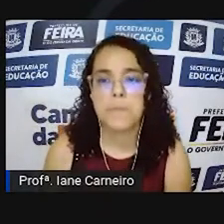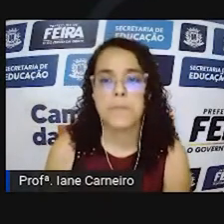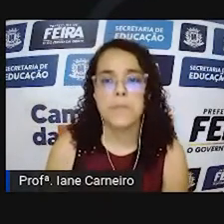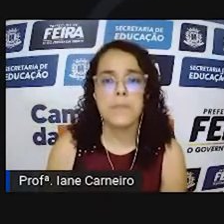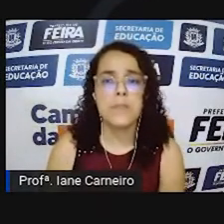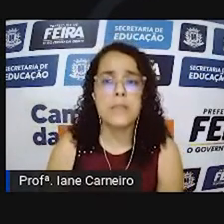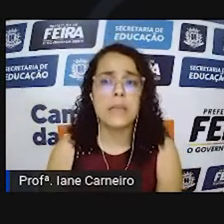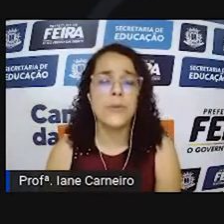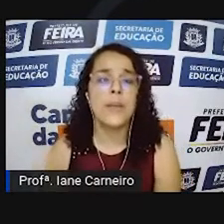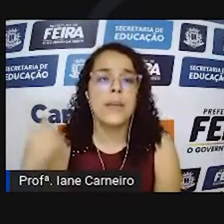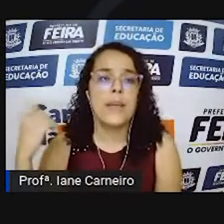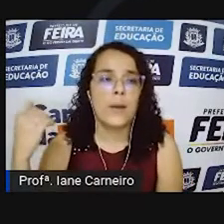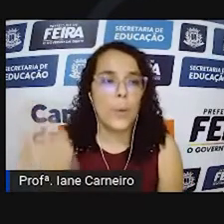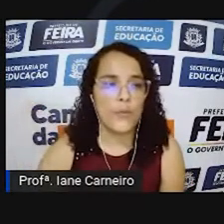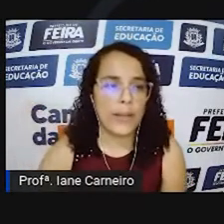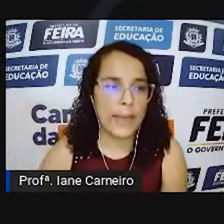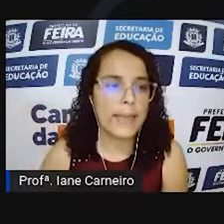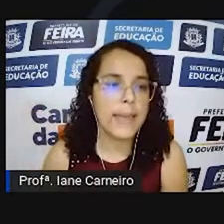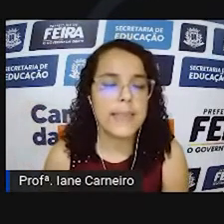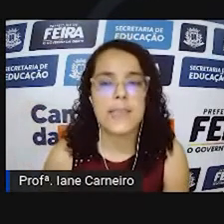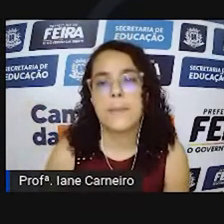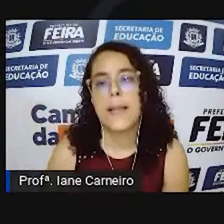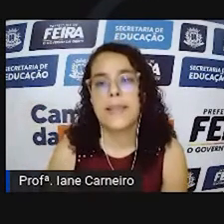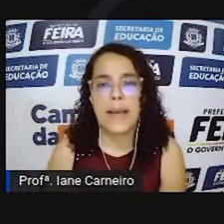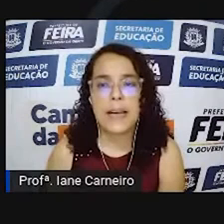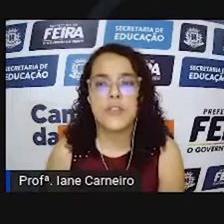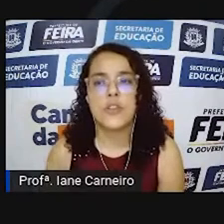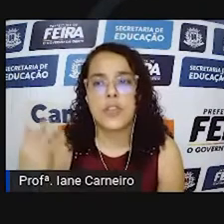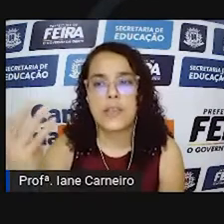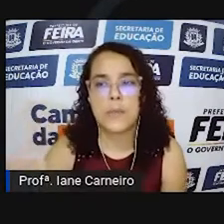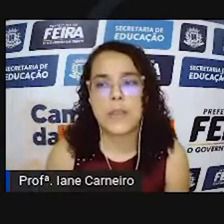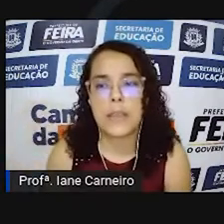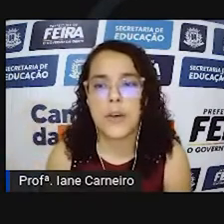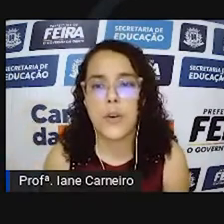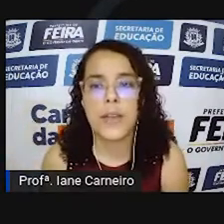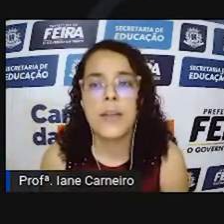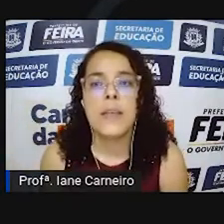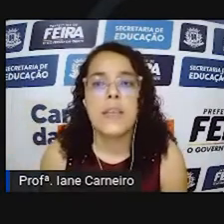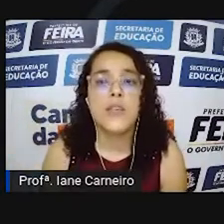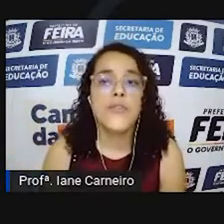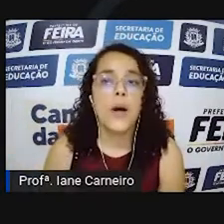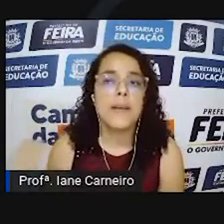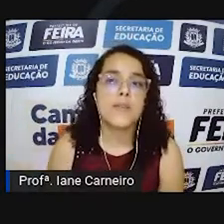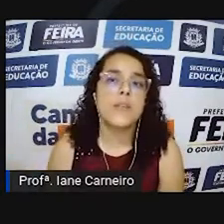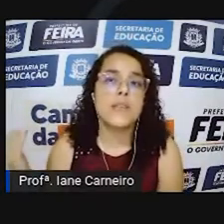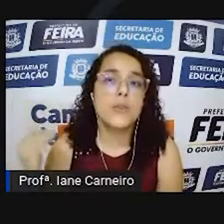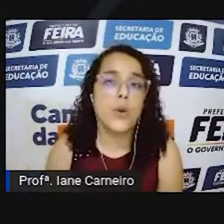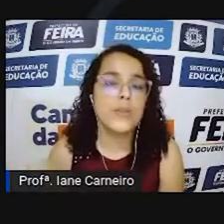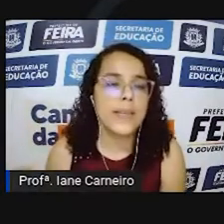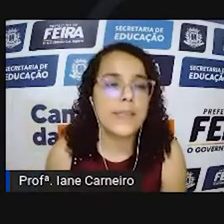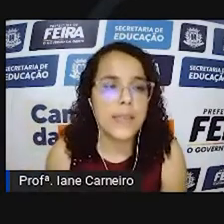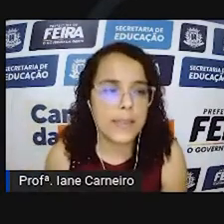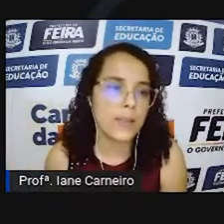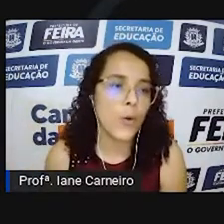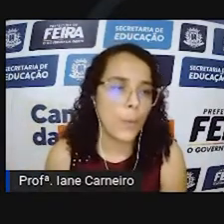vocês. Então, como eu falei, né, da exemplaridade, nós trazemos aqui agora informações em torno da escrita